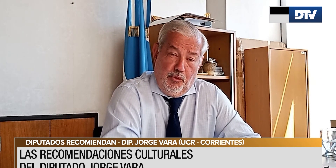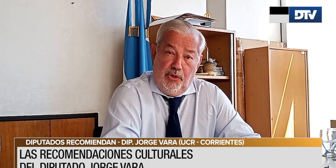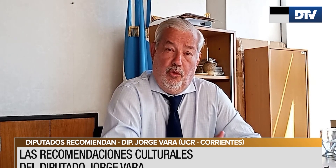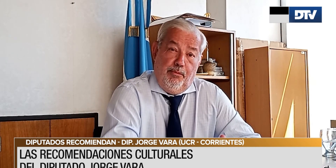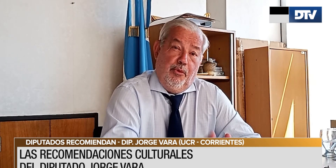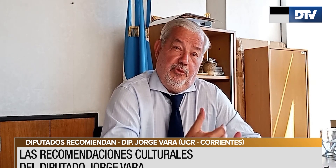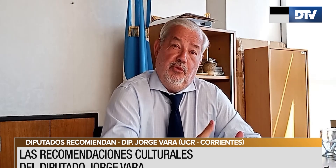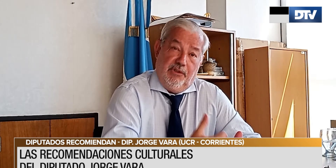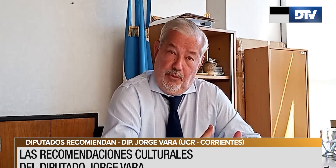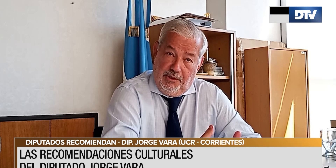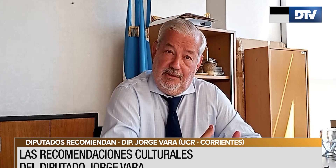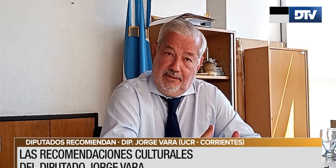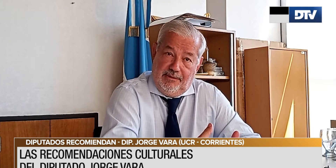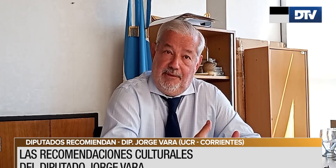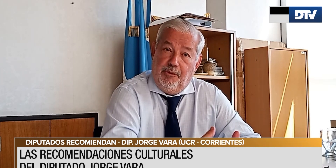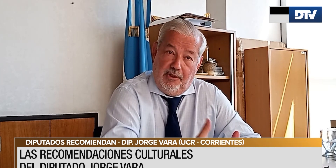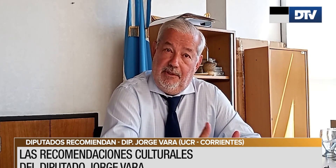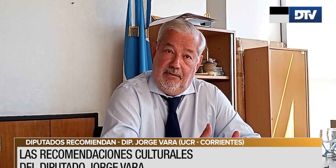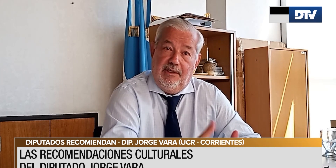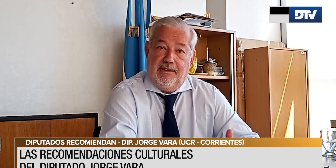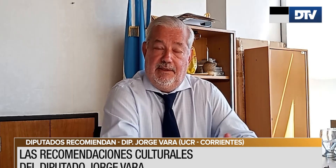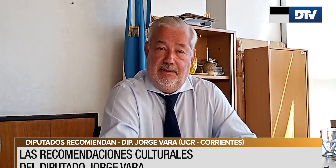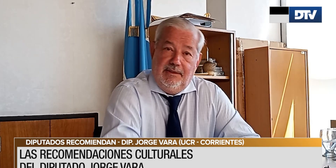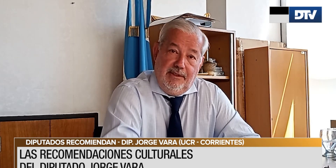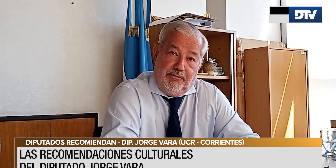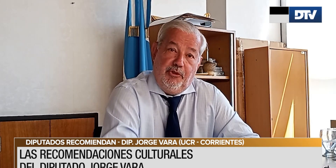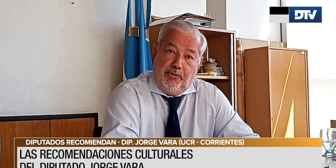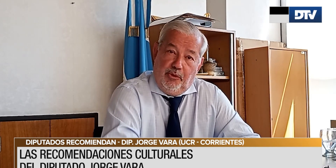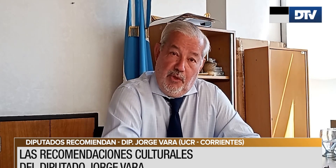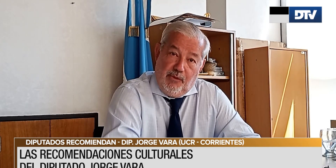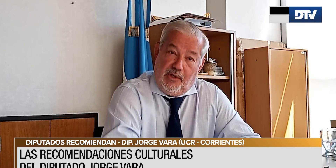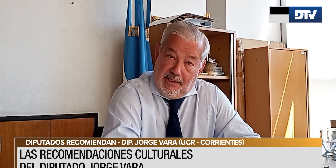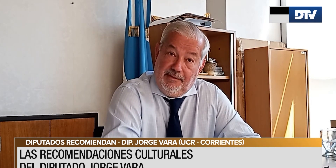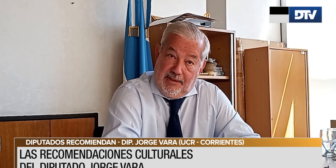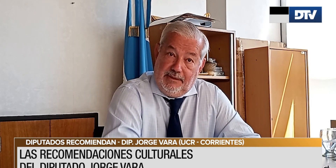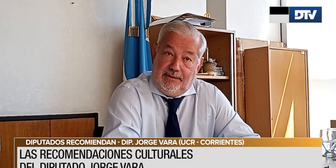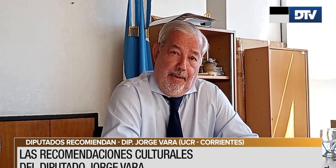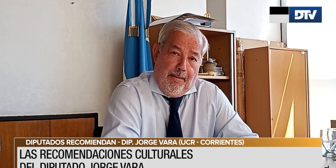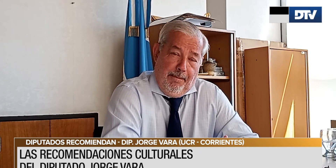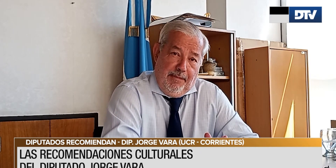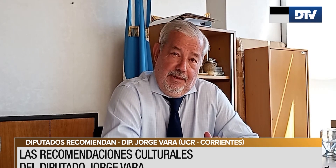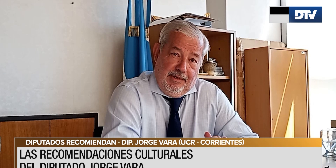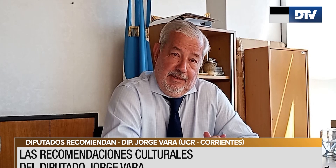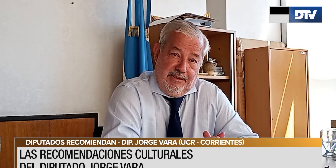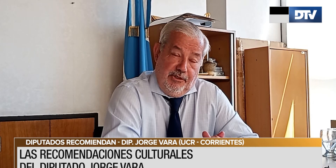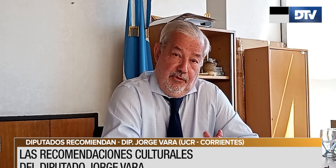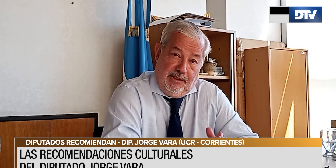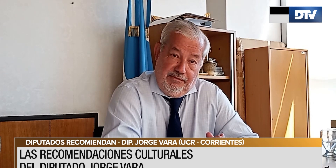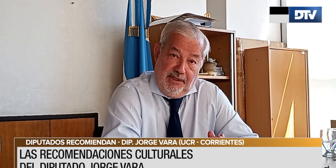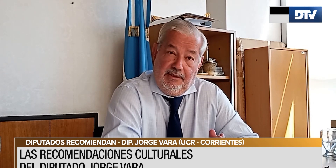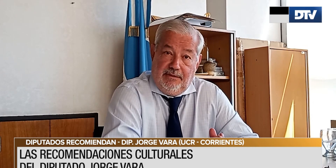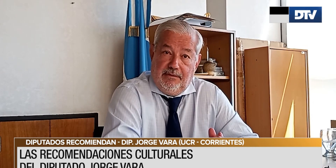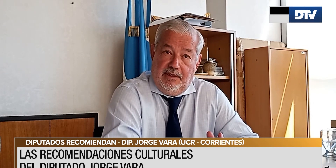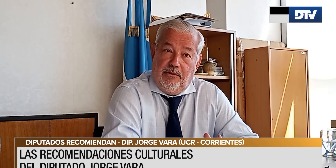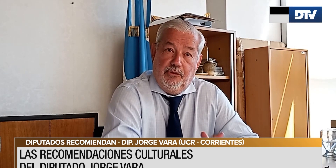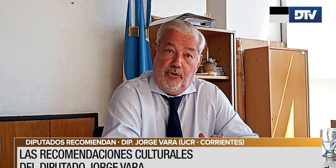tan comunes, o por su antigüedad es probable que no las hayan visto, pero es buena buscarlas y verlas. Sin Novedad en el